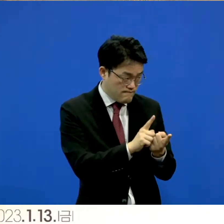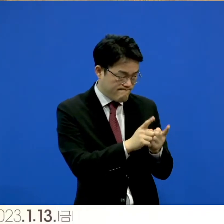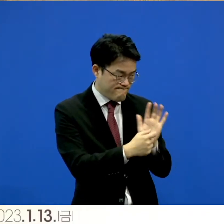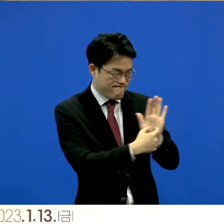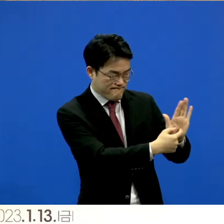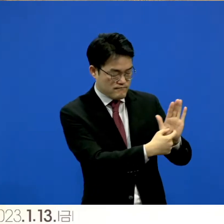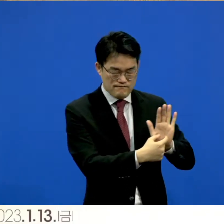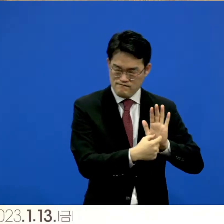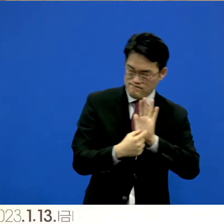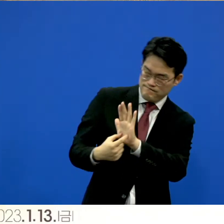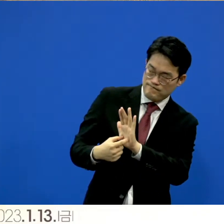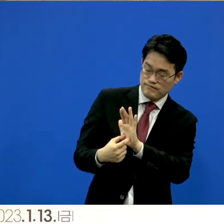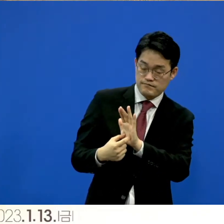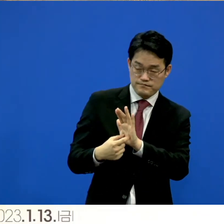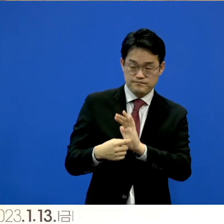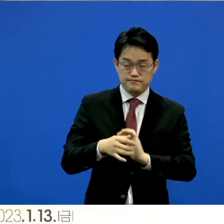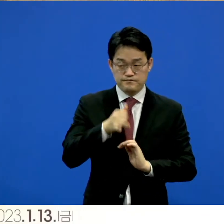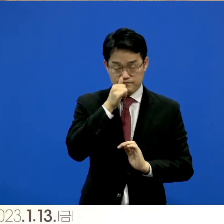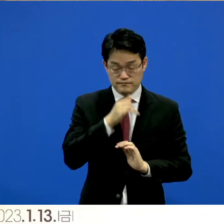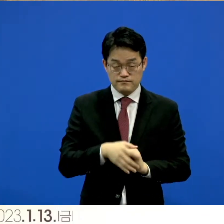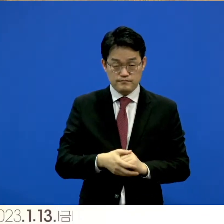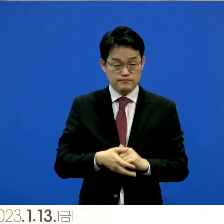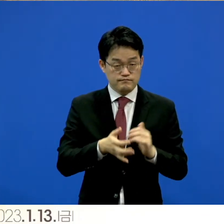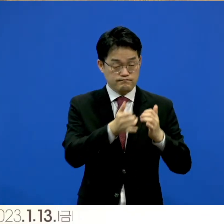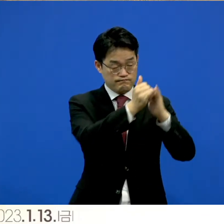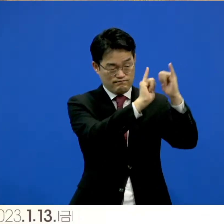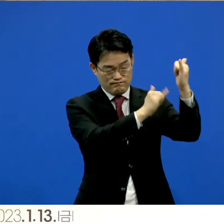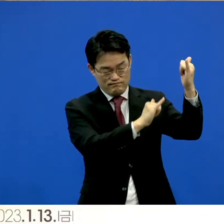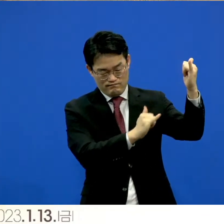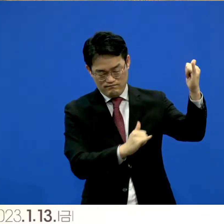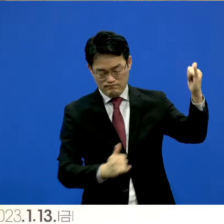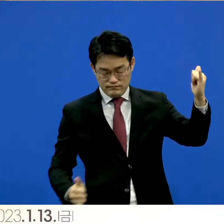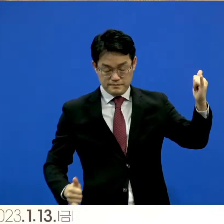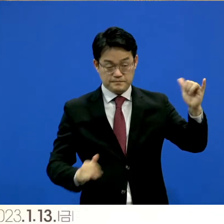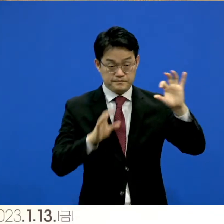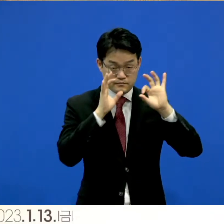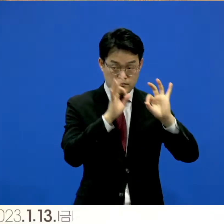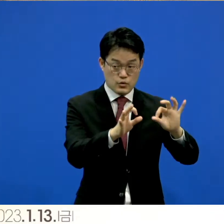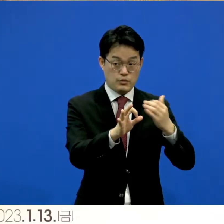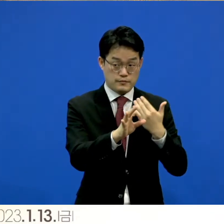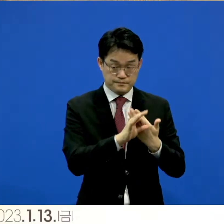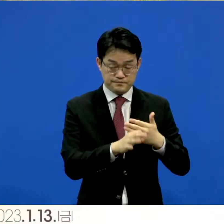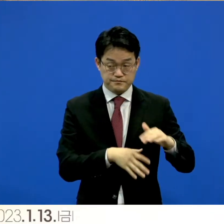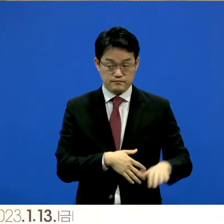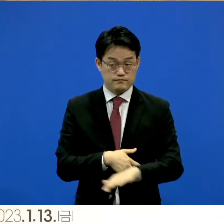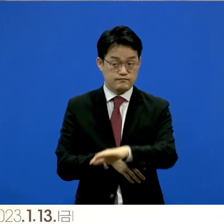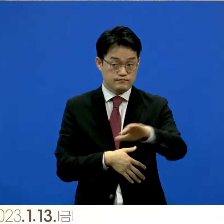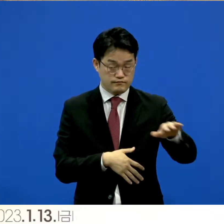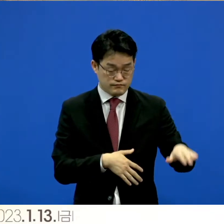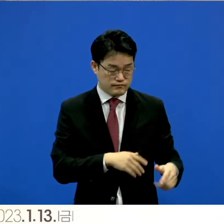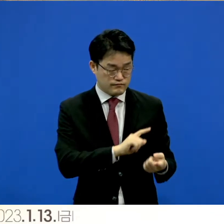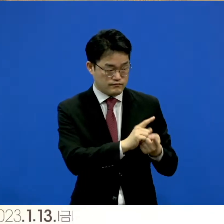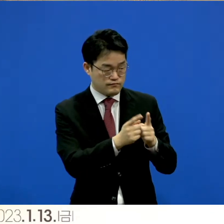인류의 불행한 역사 안으로 들어가면 이 배제가 있습니다. 그래서 우리의 삶이 불행한 것입니다.